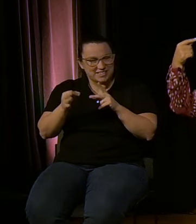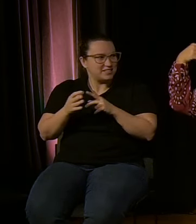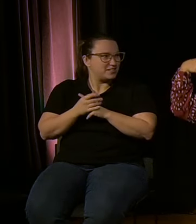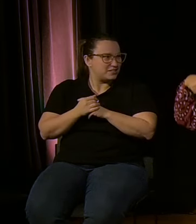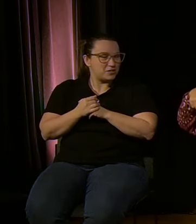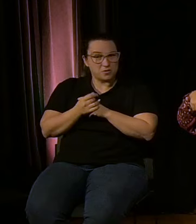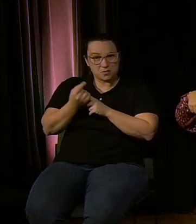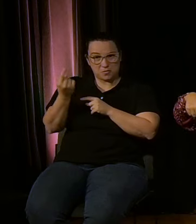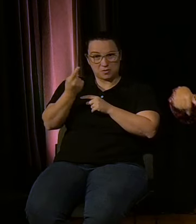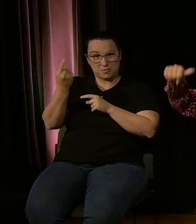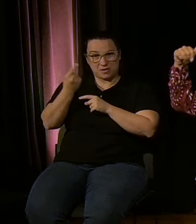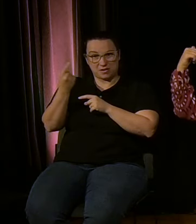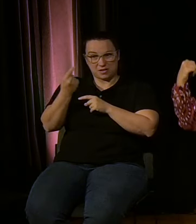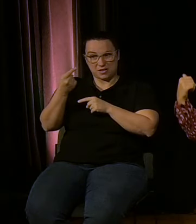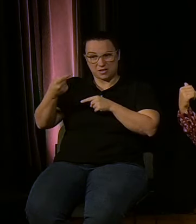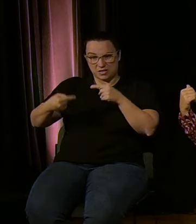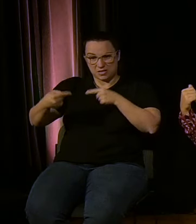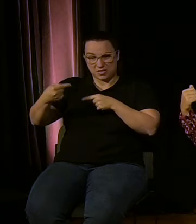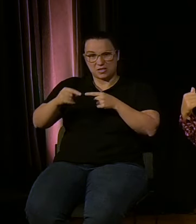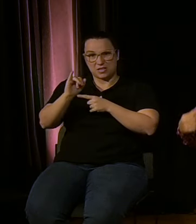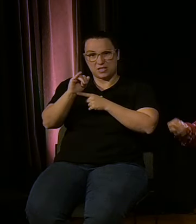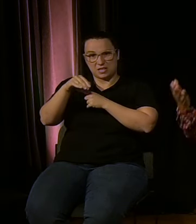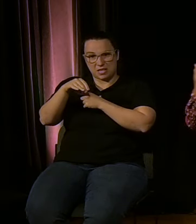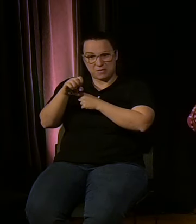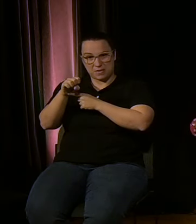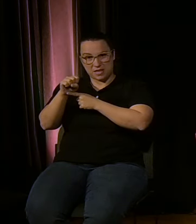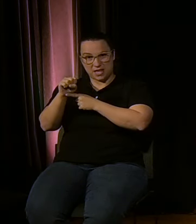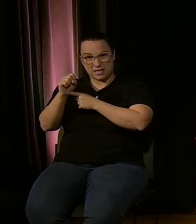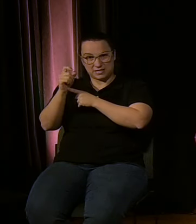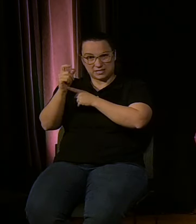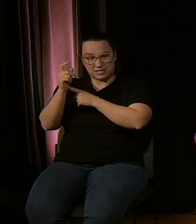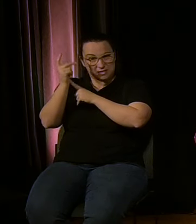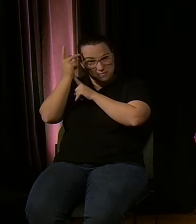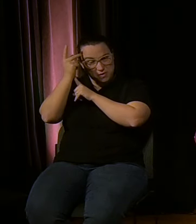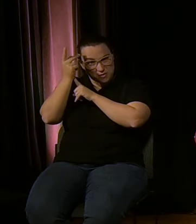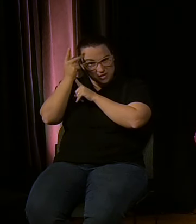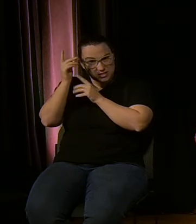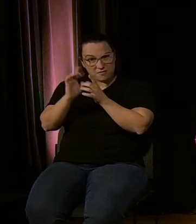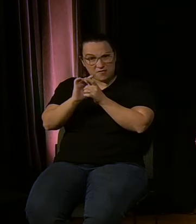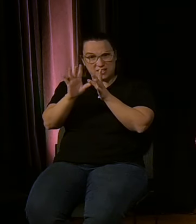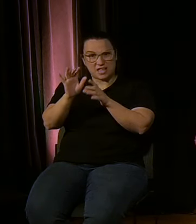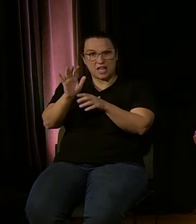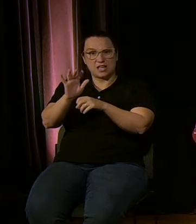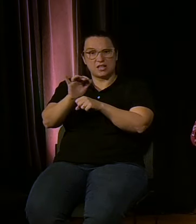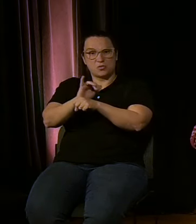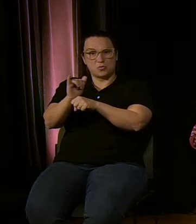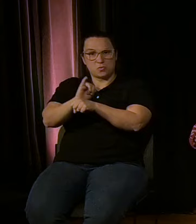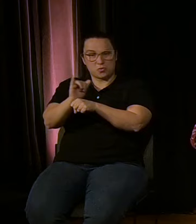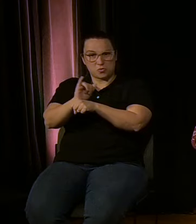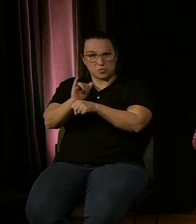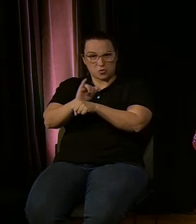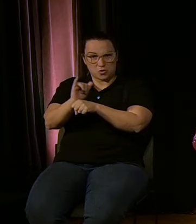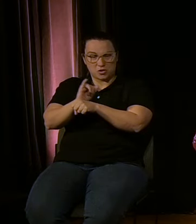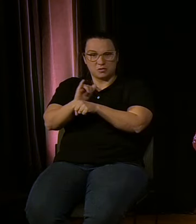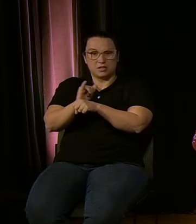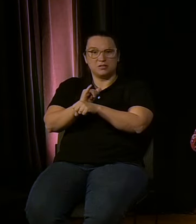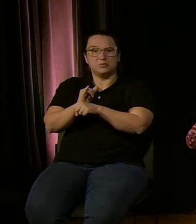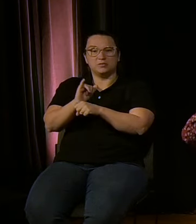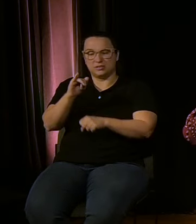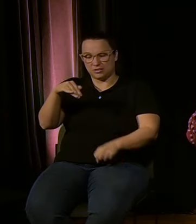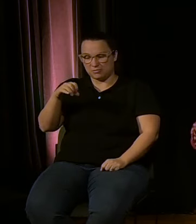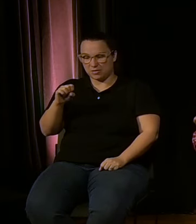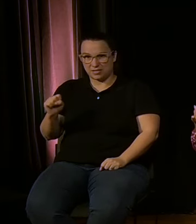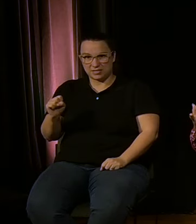primeiro. O primeiro debate, que foi lá no IMS Paulista, vai estar disponível no YouTube oficial do Instituto Moreira